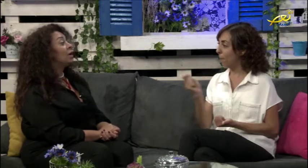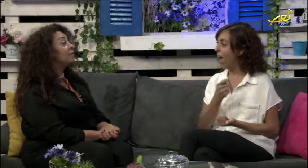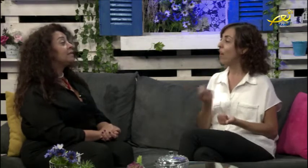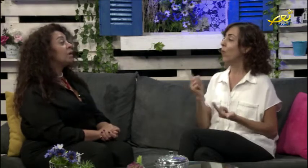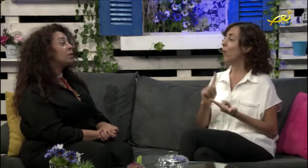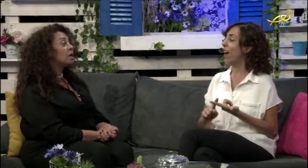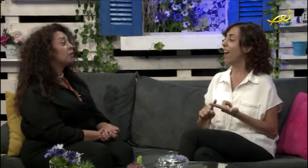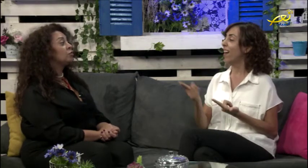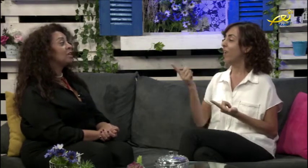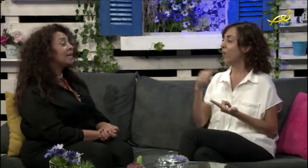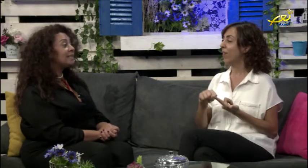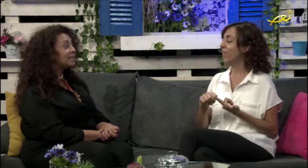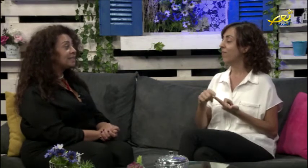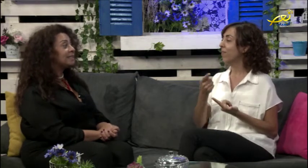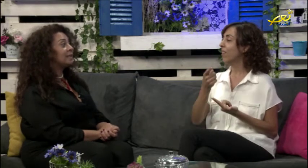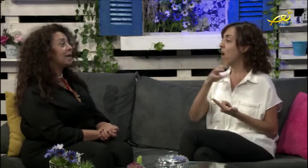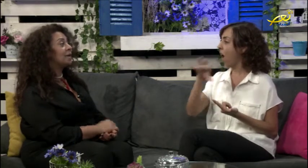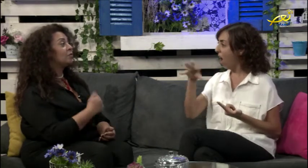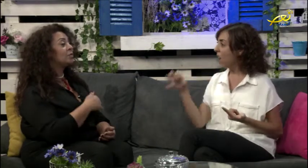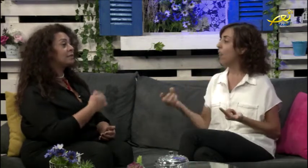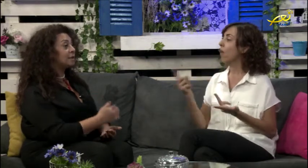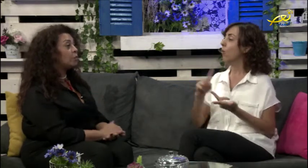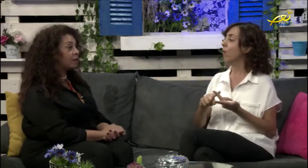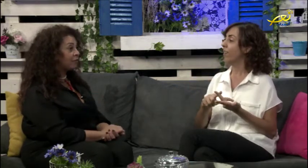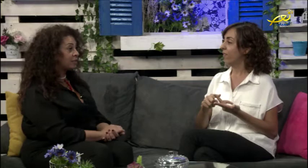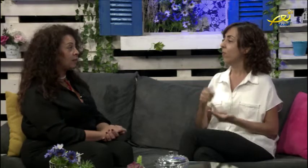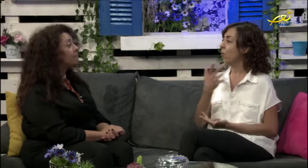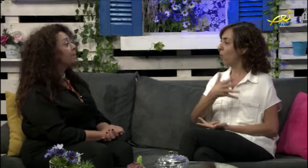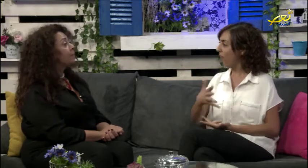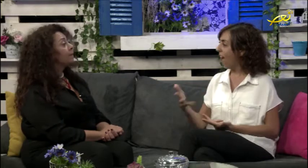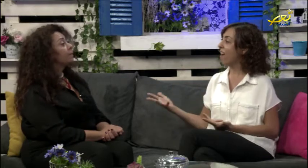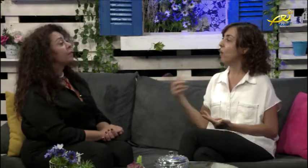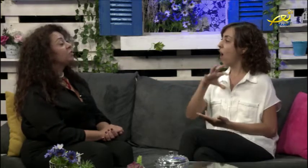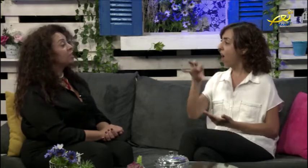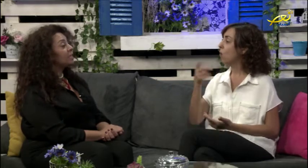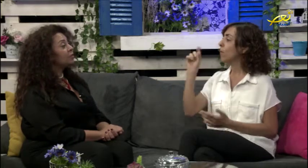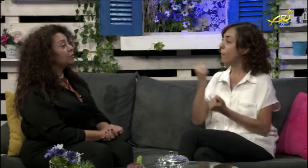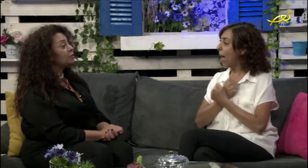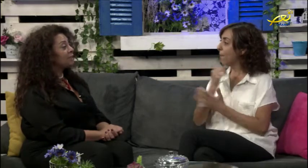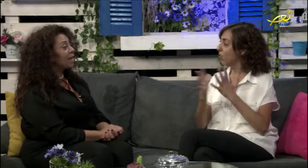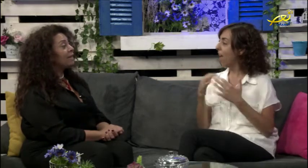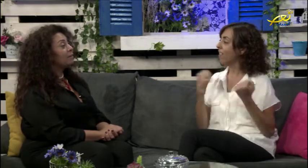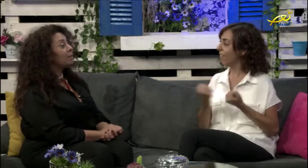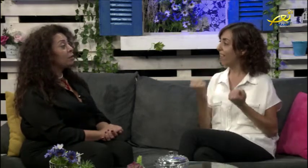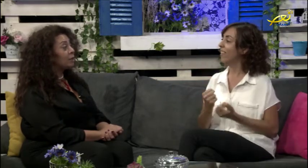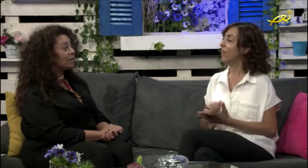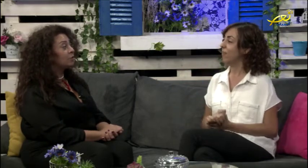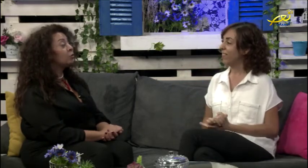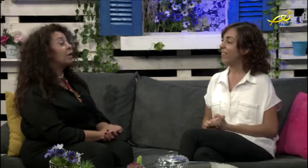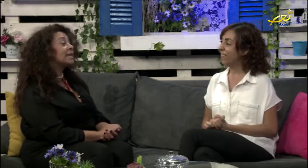وعملت دورات واشتغلت كتير على أنه تطور نفسها منشان لتقدر تعلم الأولاد، وحست